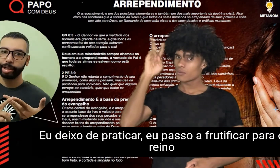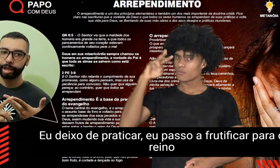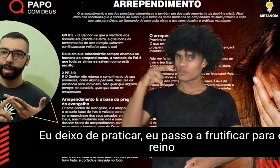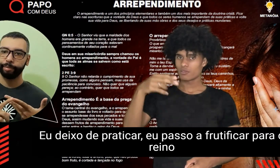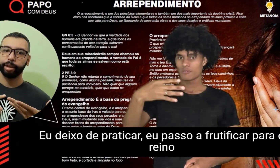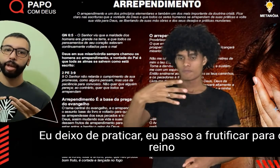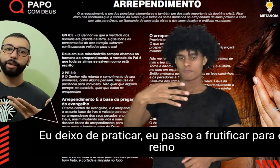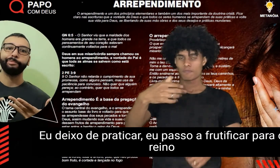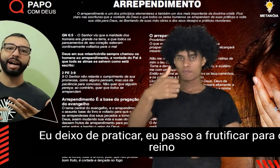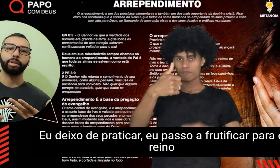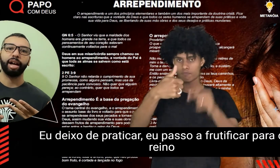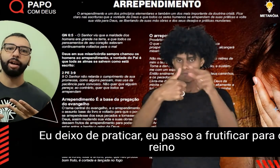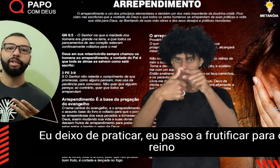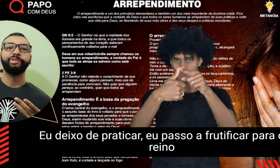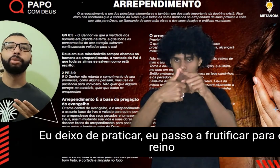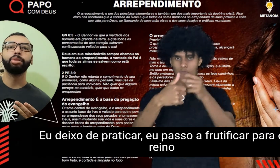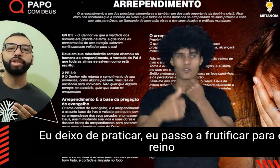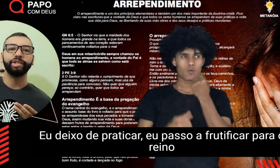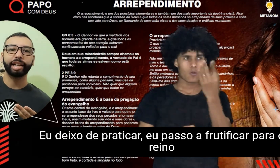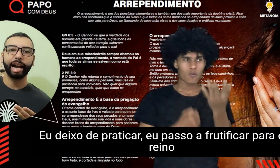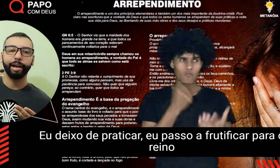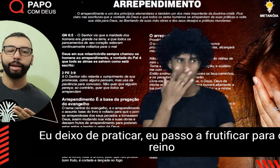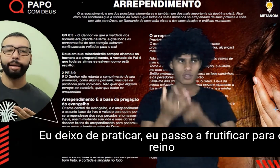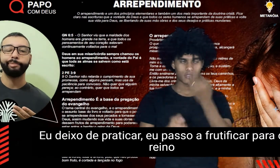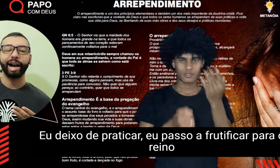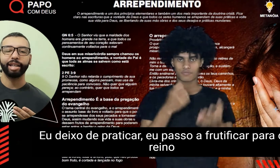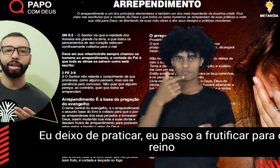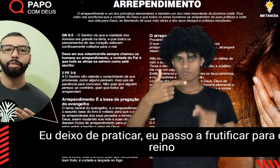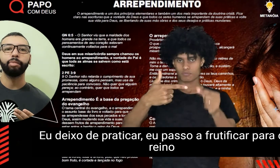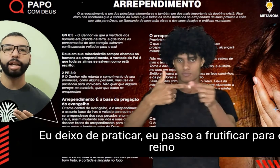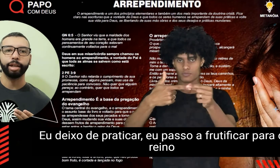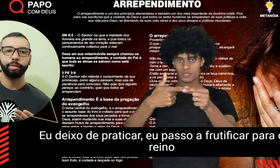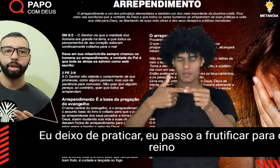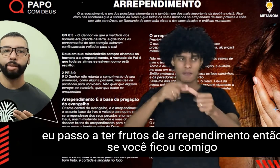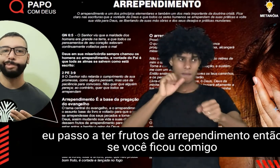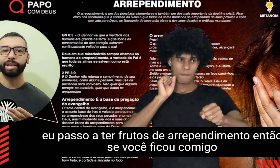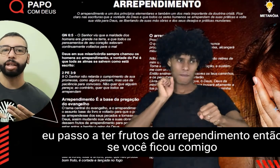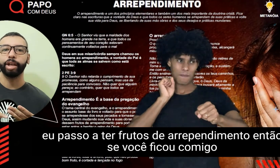deixo de praticar e eu passo a frutificar